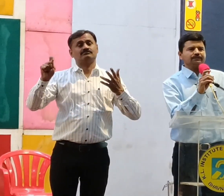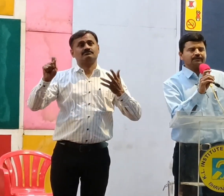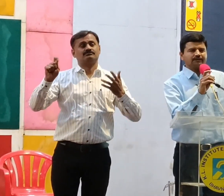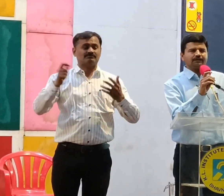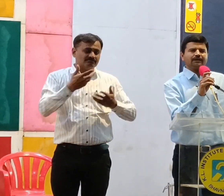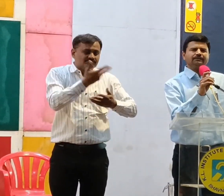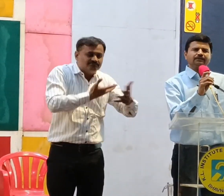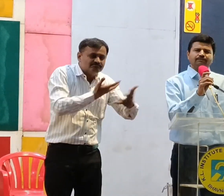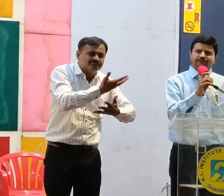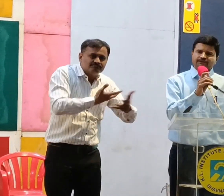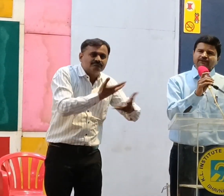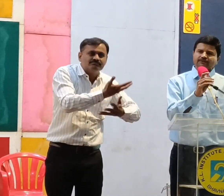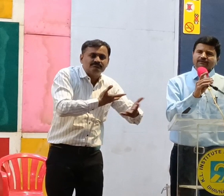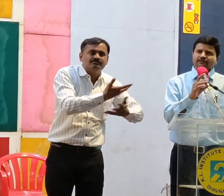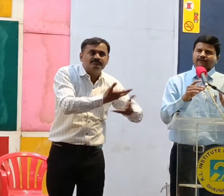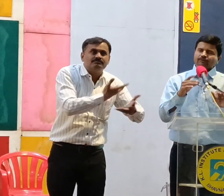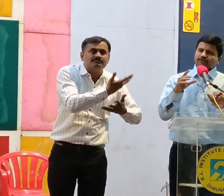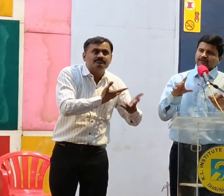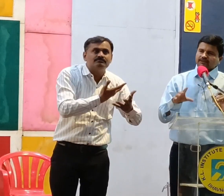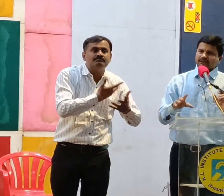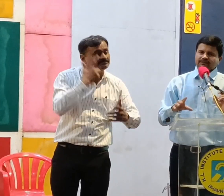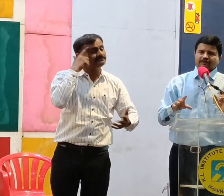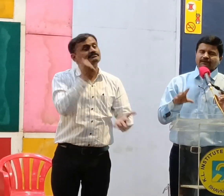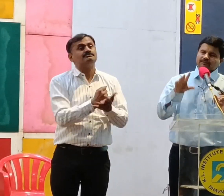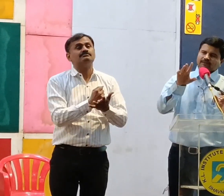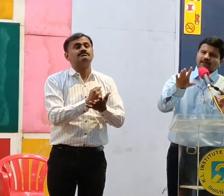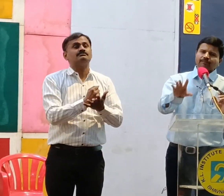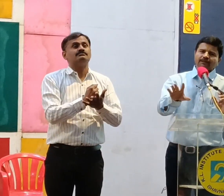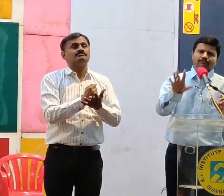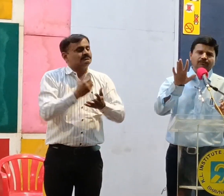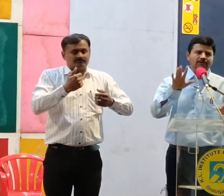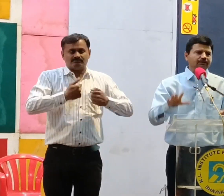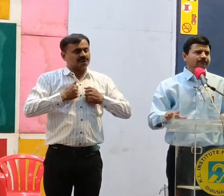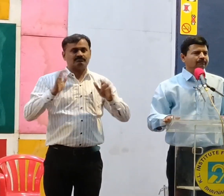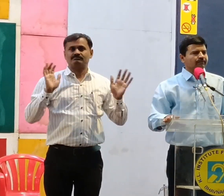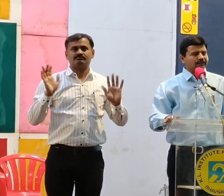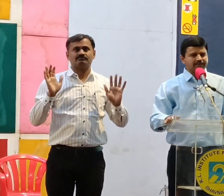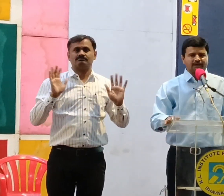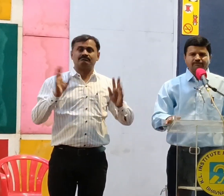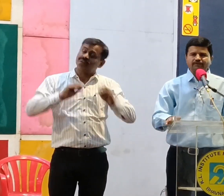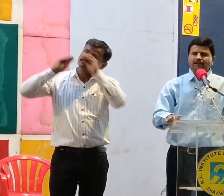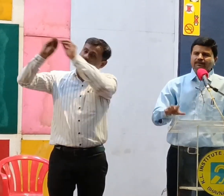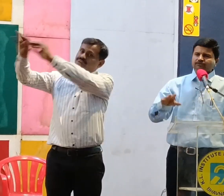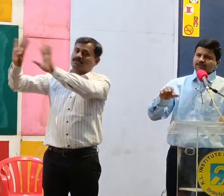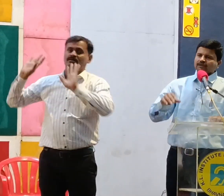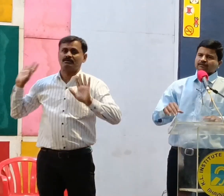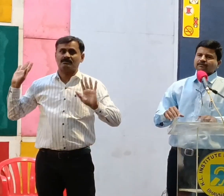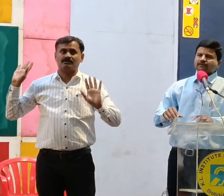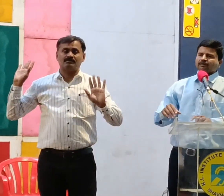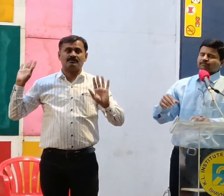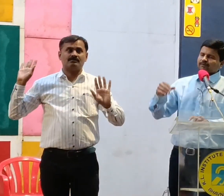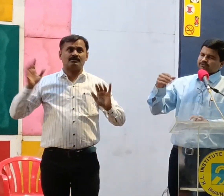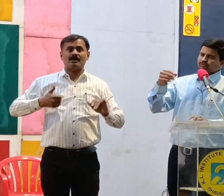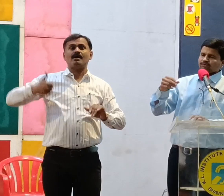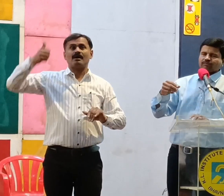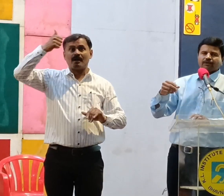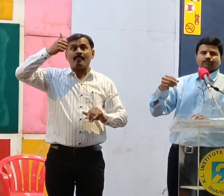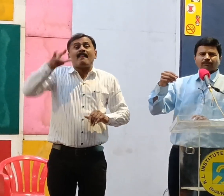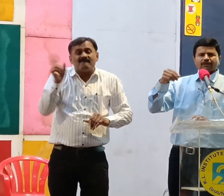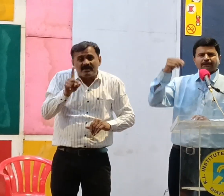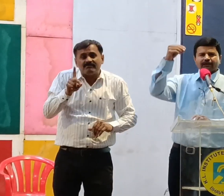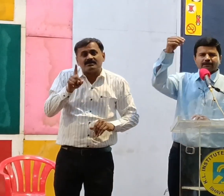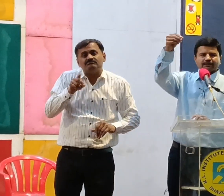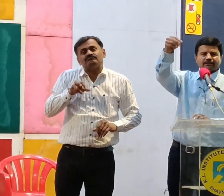બંને વચ્ચે ચર્ચા થાય છે અને પછી એવું નક્કી થાય છે કે નહીં, આપણે એ પોટલી પાછી આપવી. આ સોદાગર પાછો